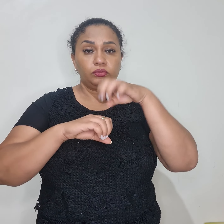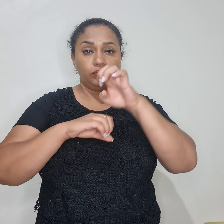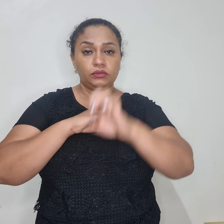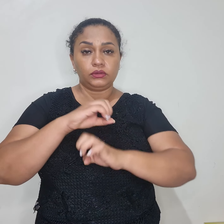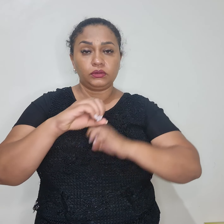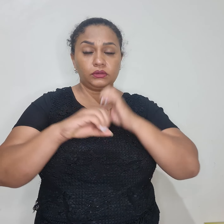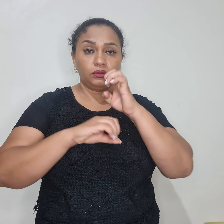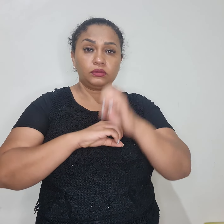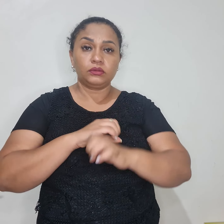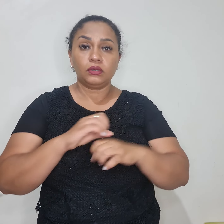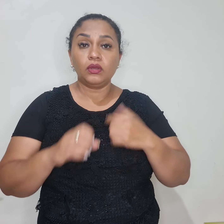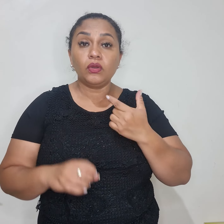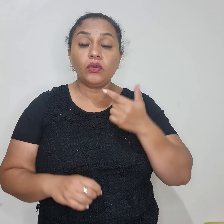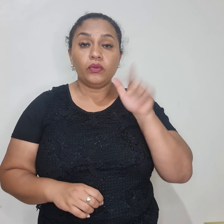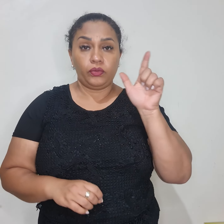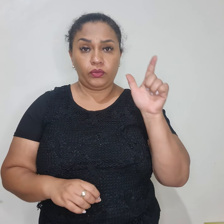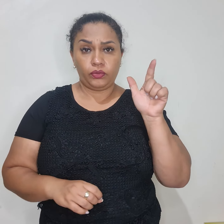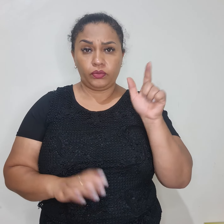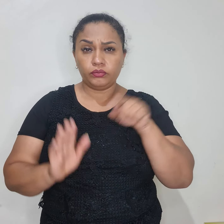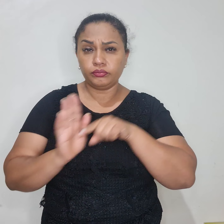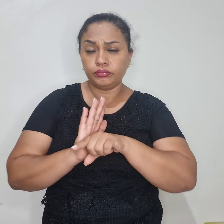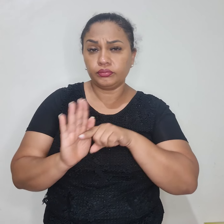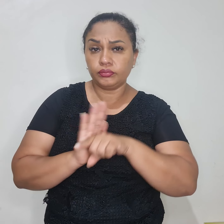um outro pesquisador, o Bohr,